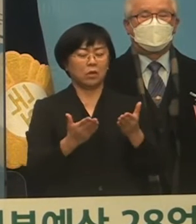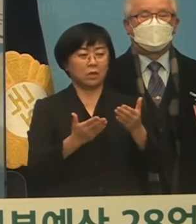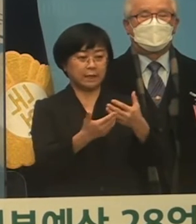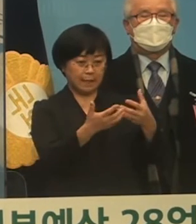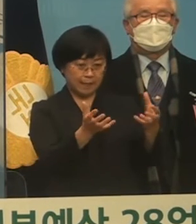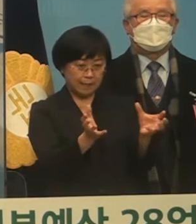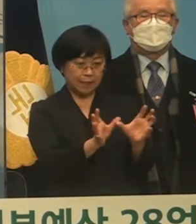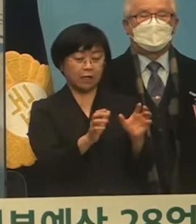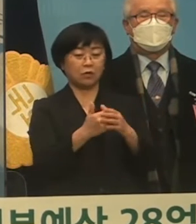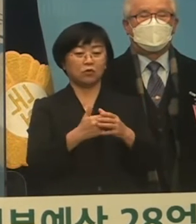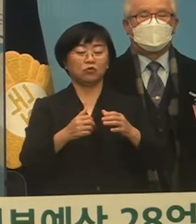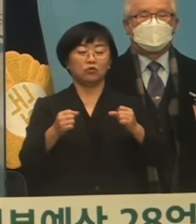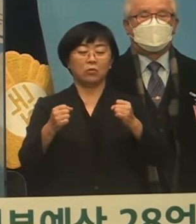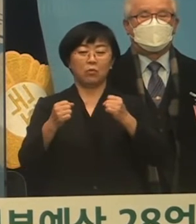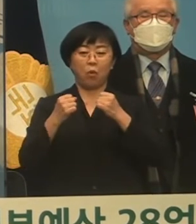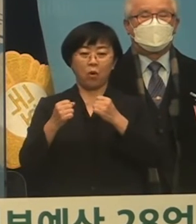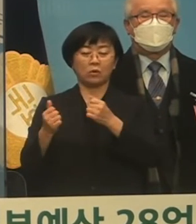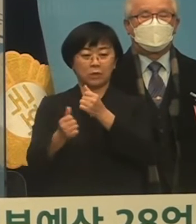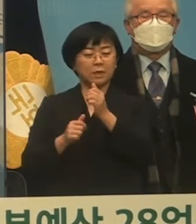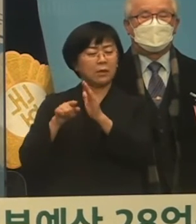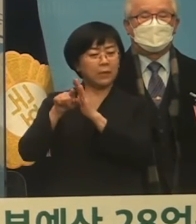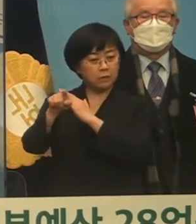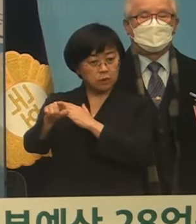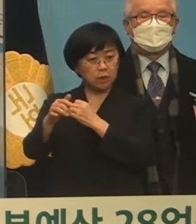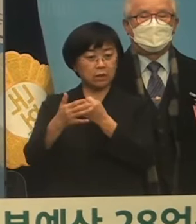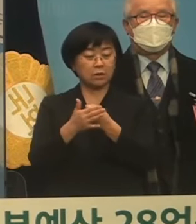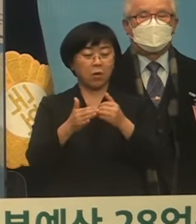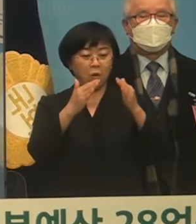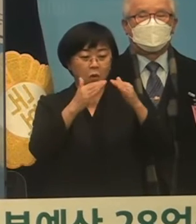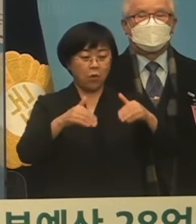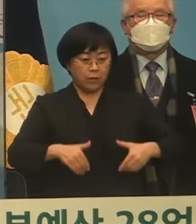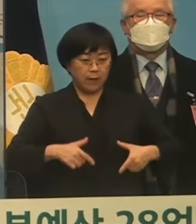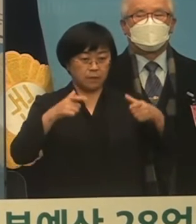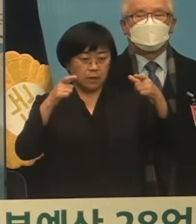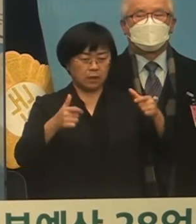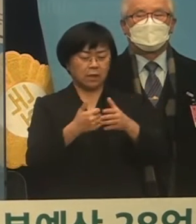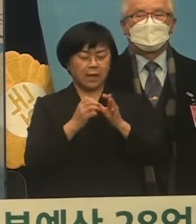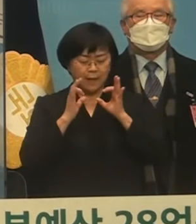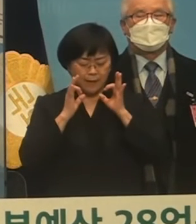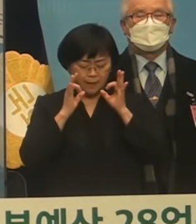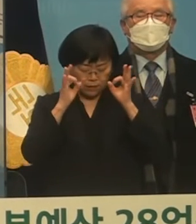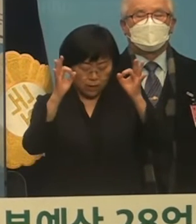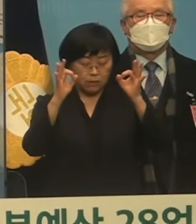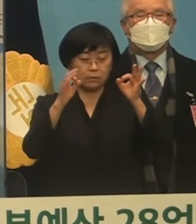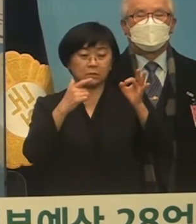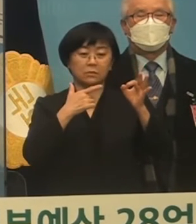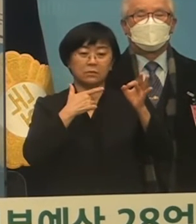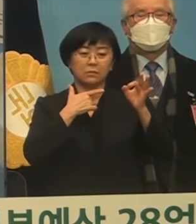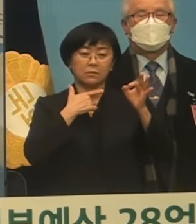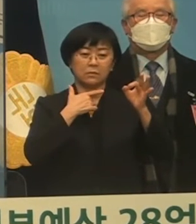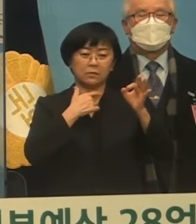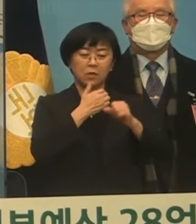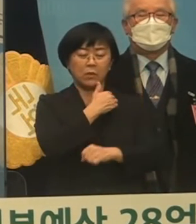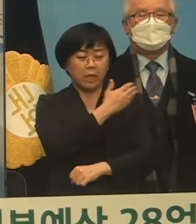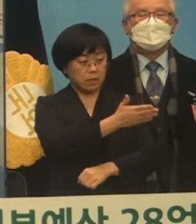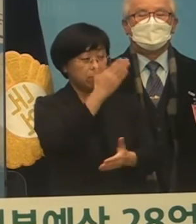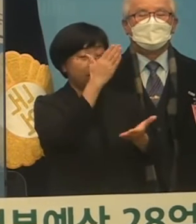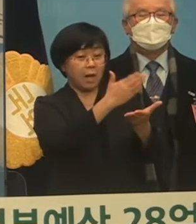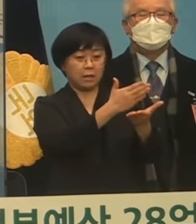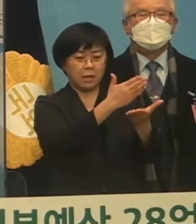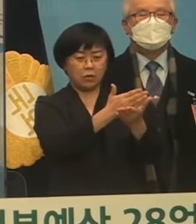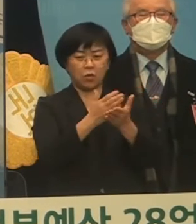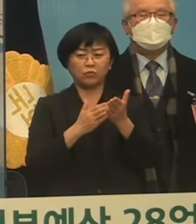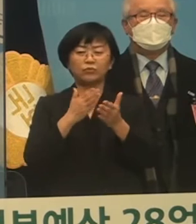국무조정실장, 국립보건원장 등을 방문해 호남 지역민의 강국한 눈물을 외면하지